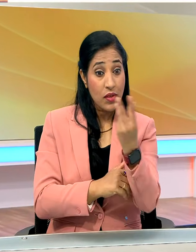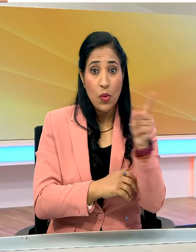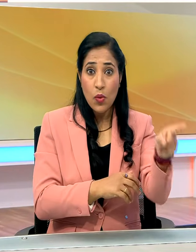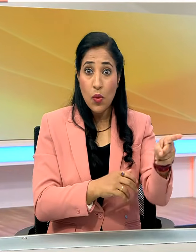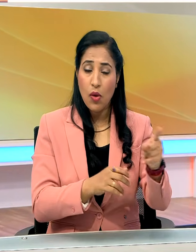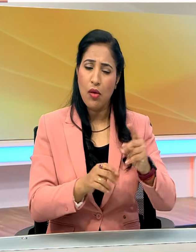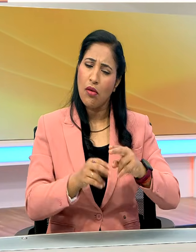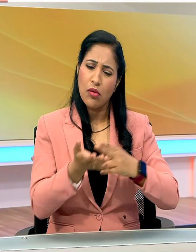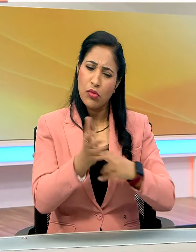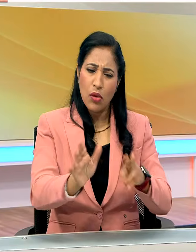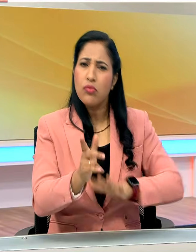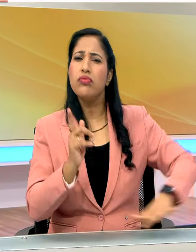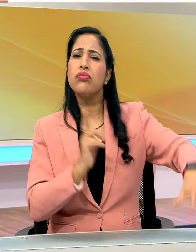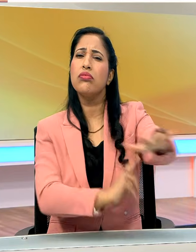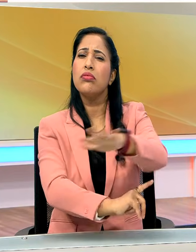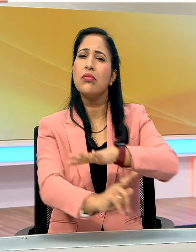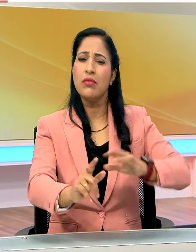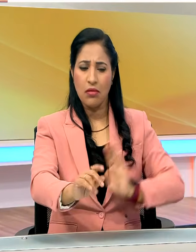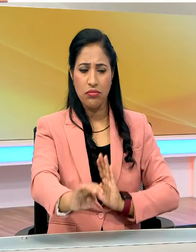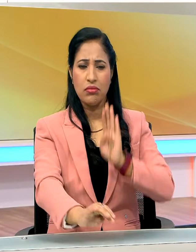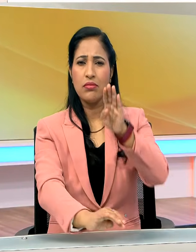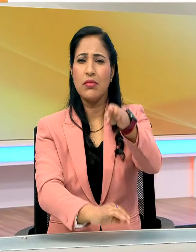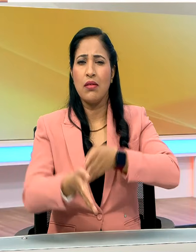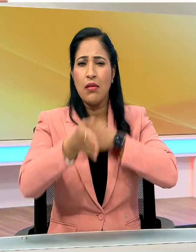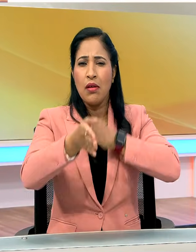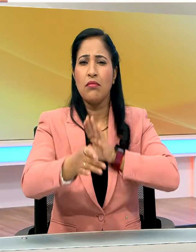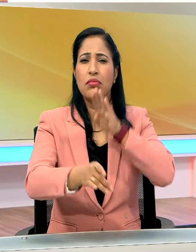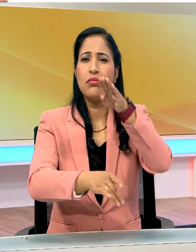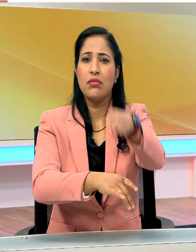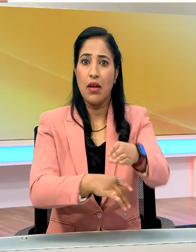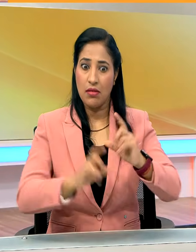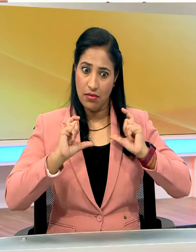न हो, इसका भी ध्यान रखा गया।